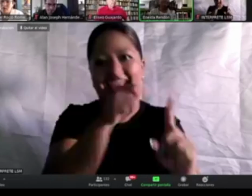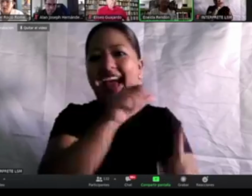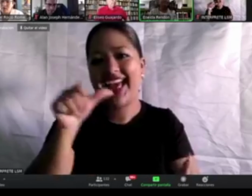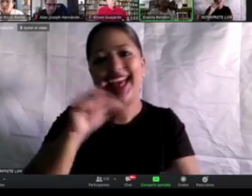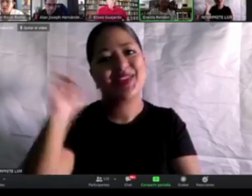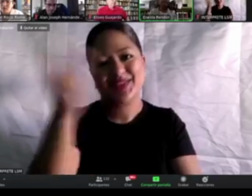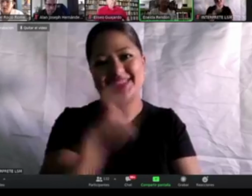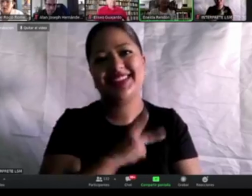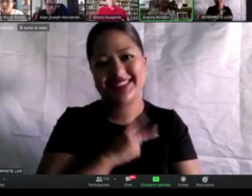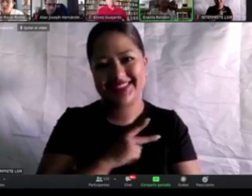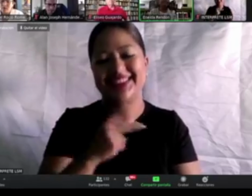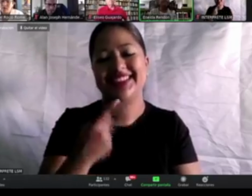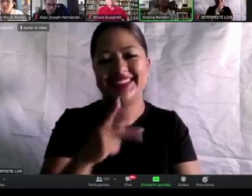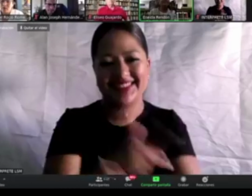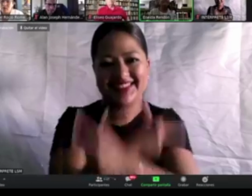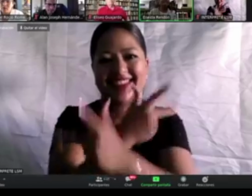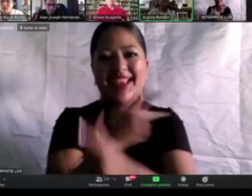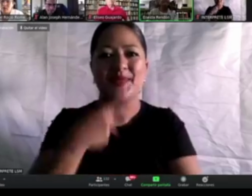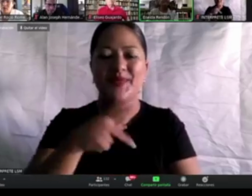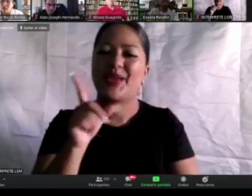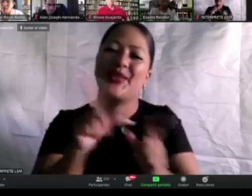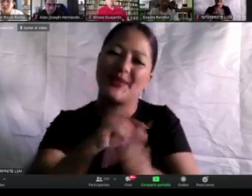esperemos que pronto haya más noticias